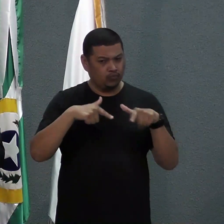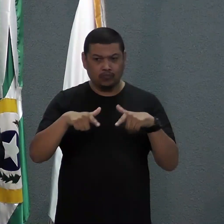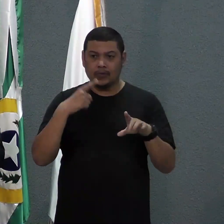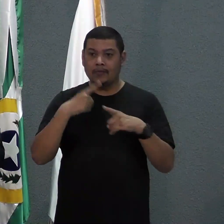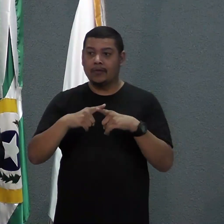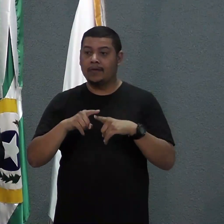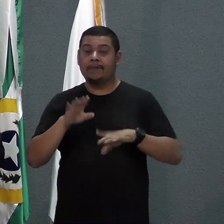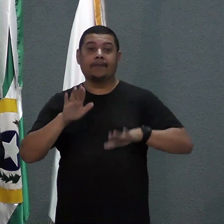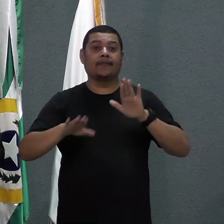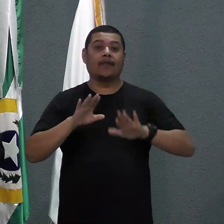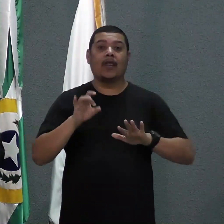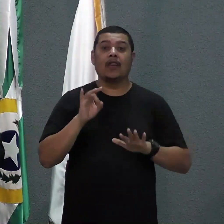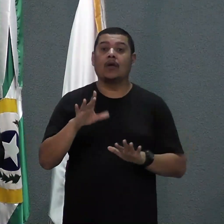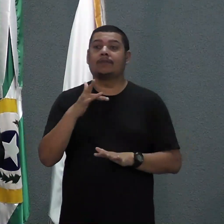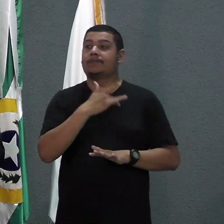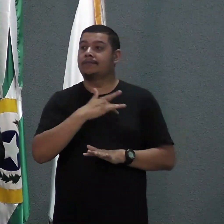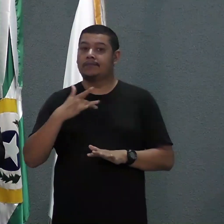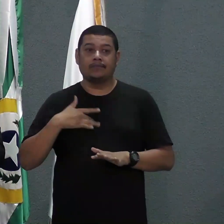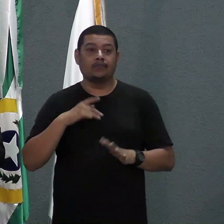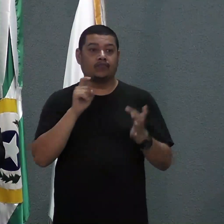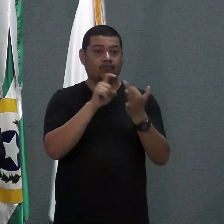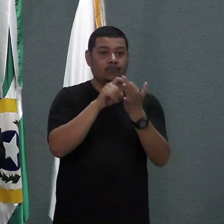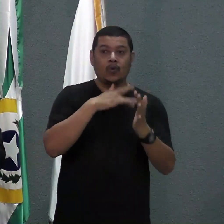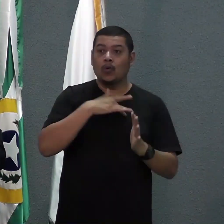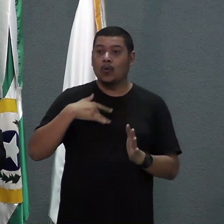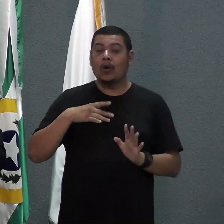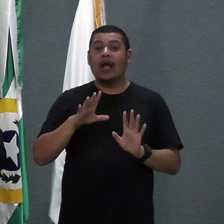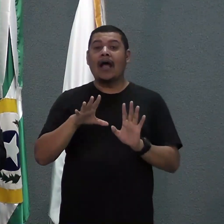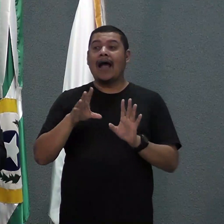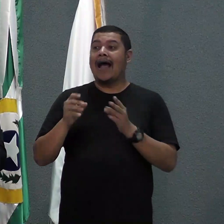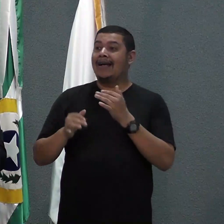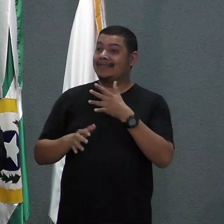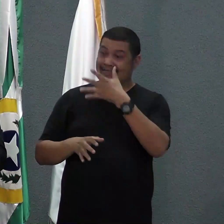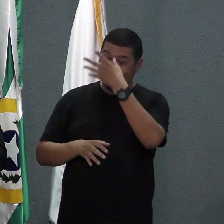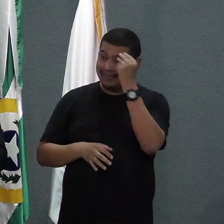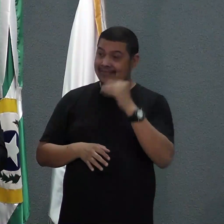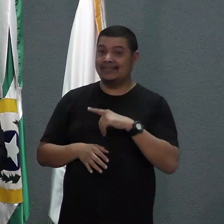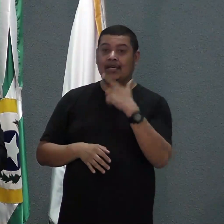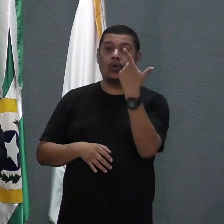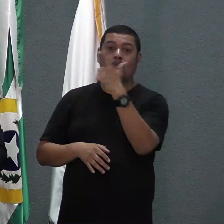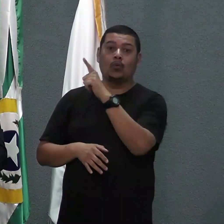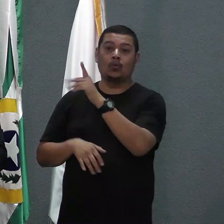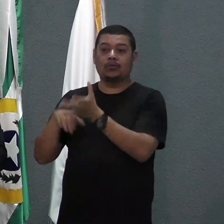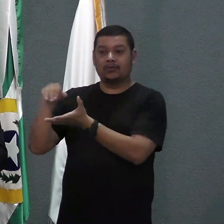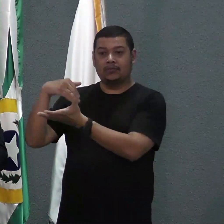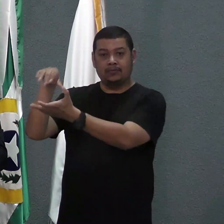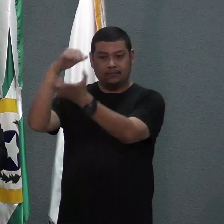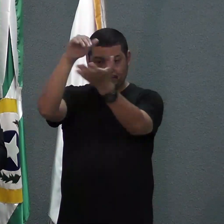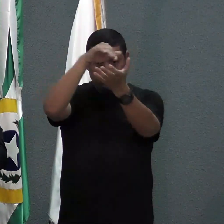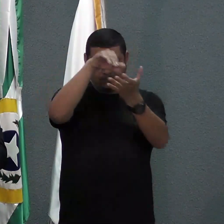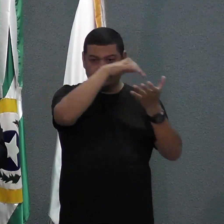ficamos focados somente na saúde, e às vezes esquecemos, vereador Paulinho, de